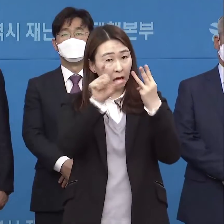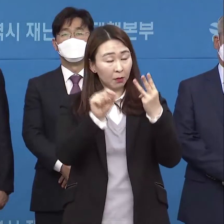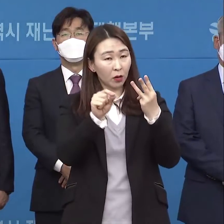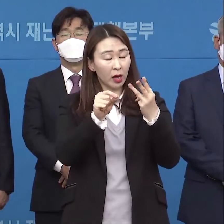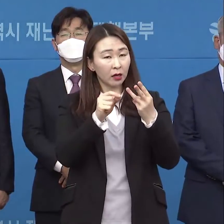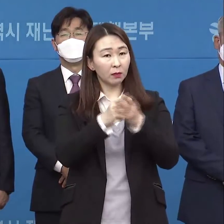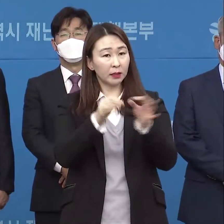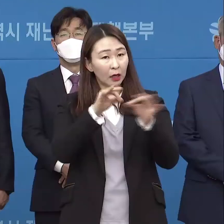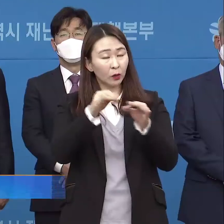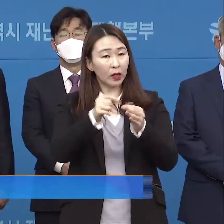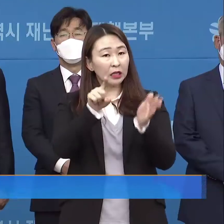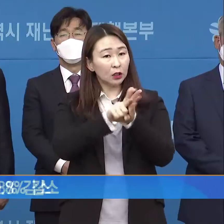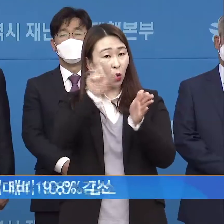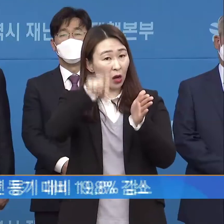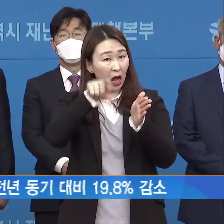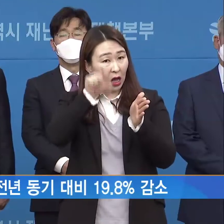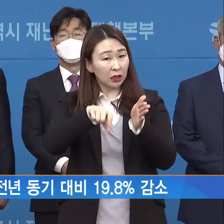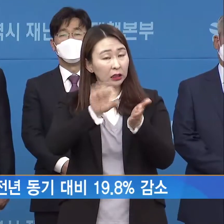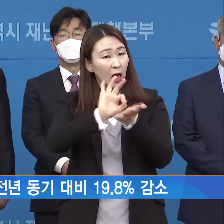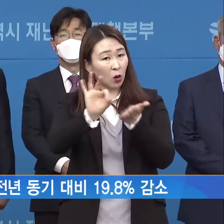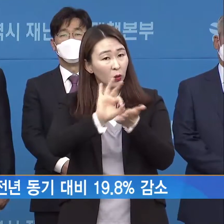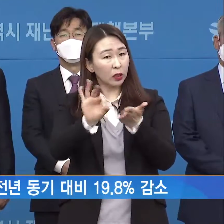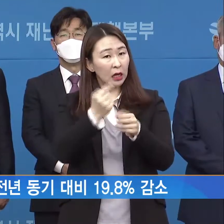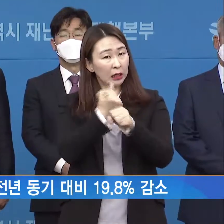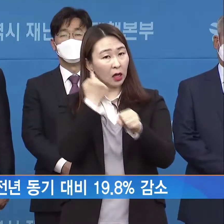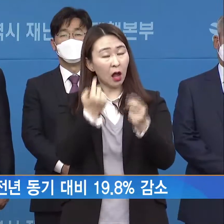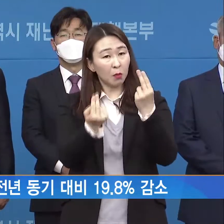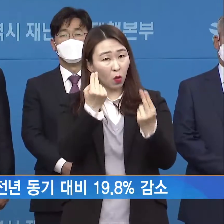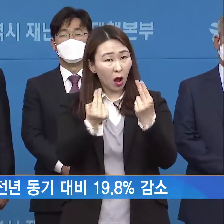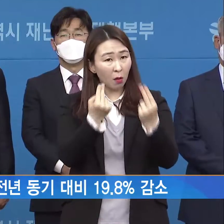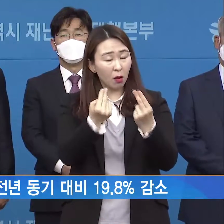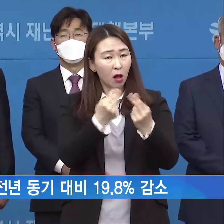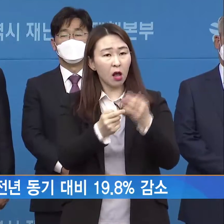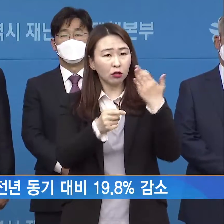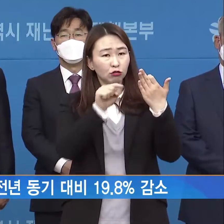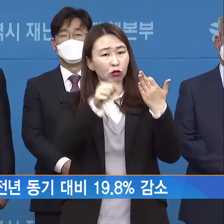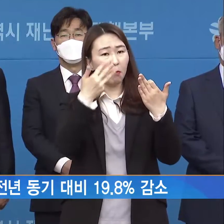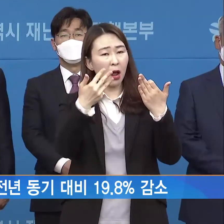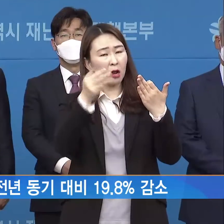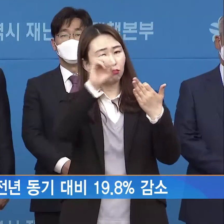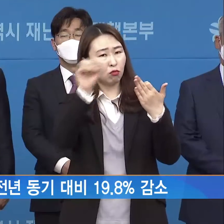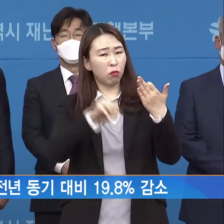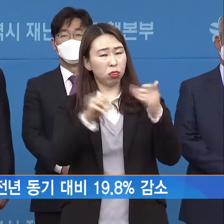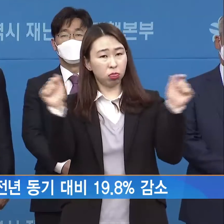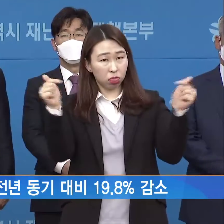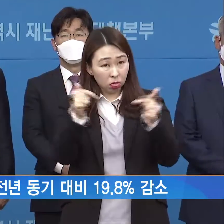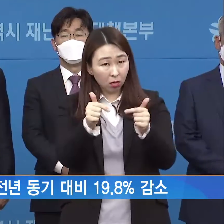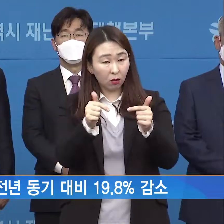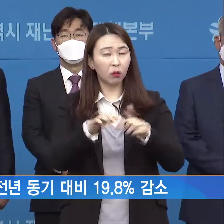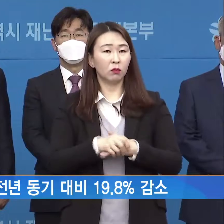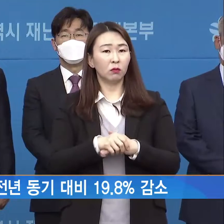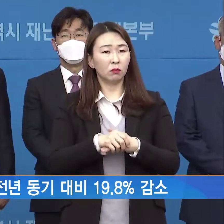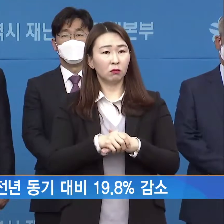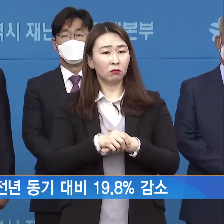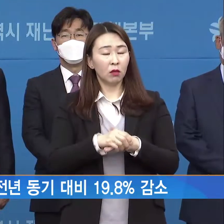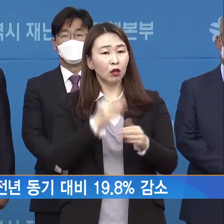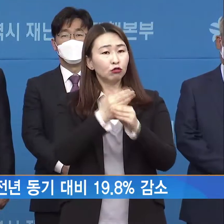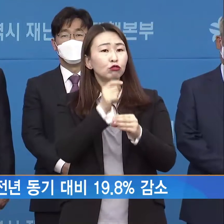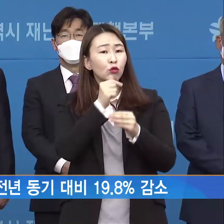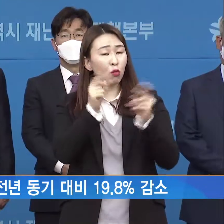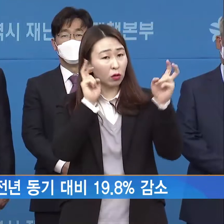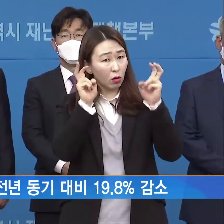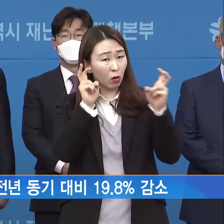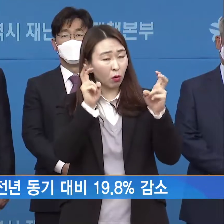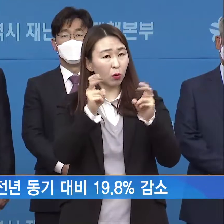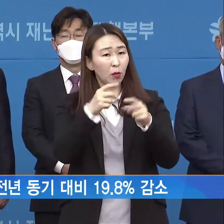3월 소상공인 신용카드 매출액은 전년 동기 대비 19.8%가 감소하였고,